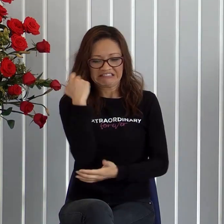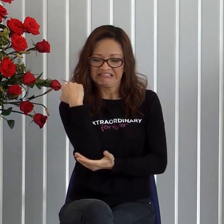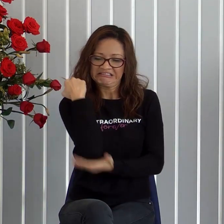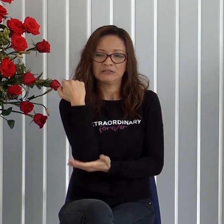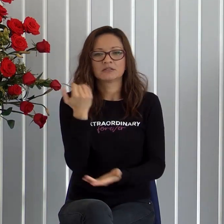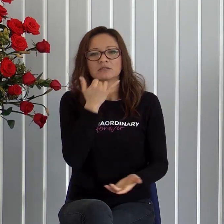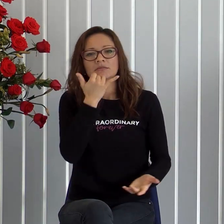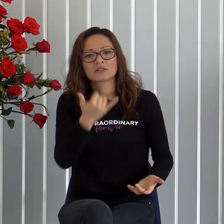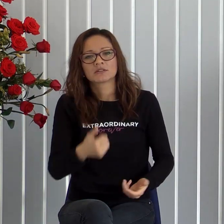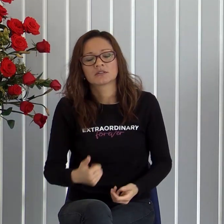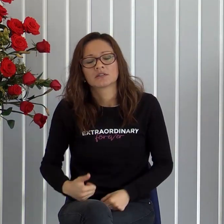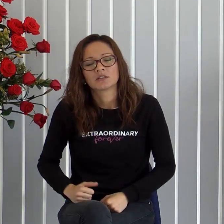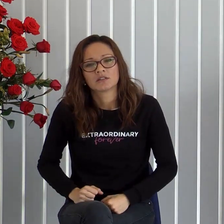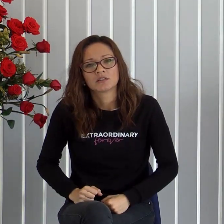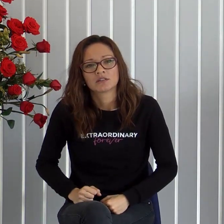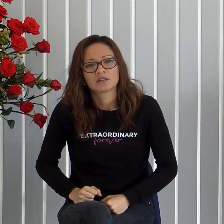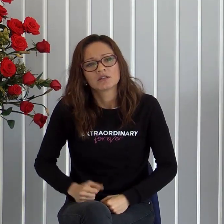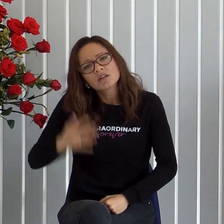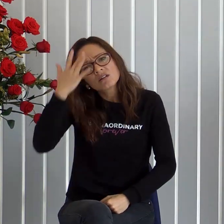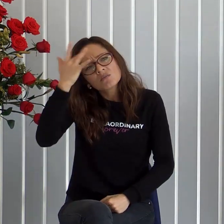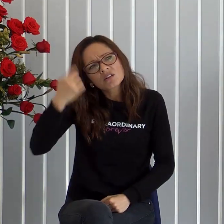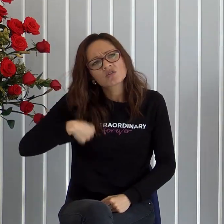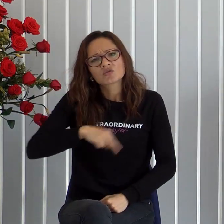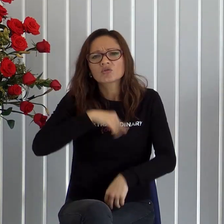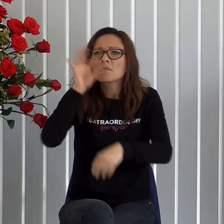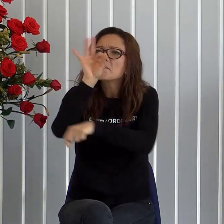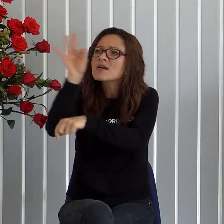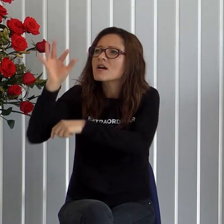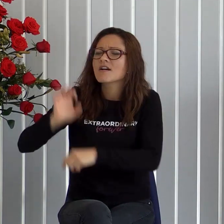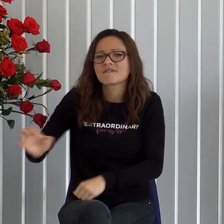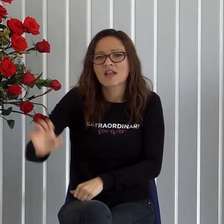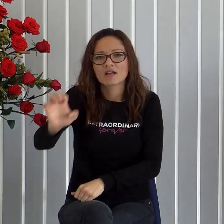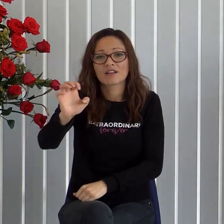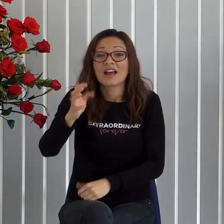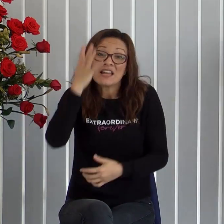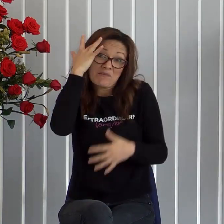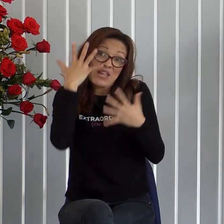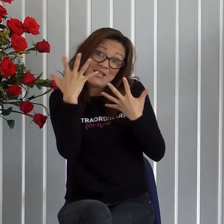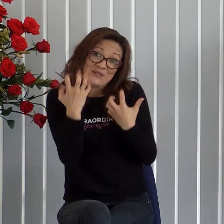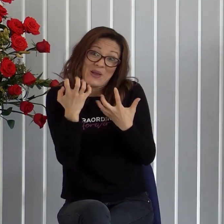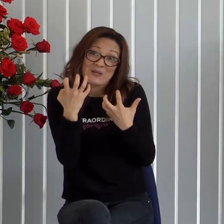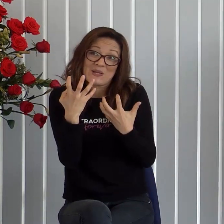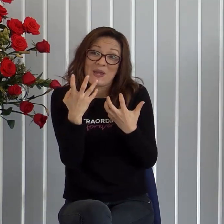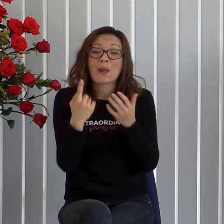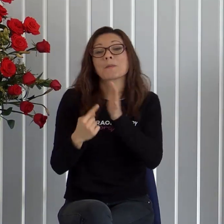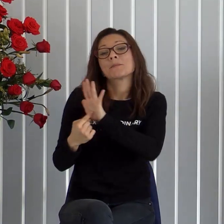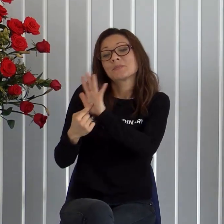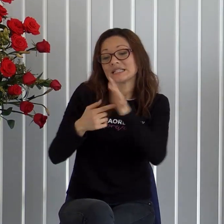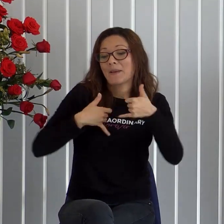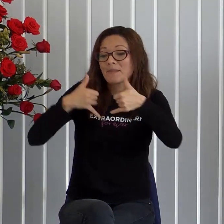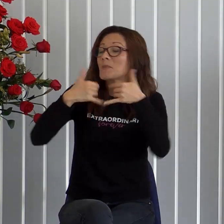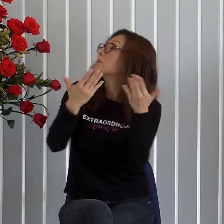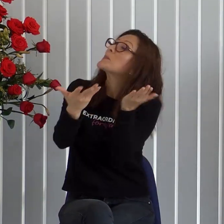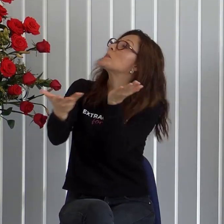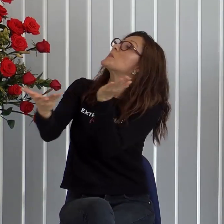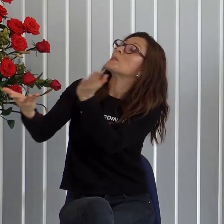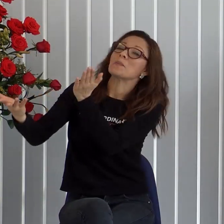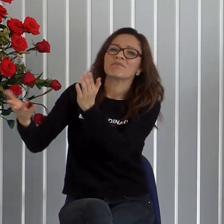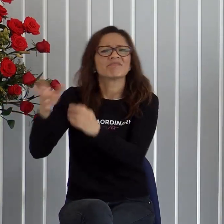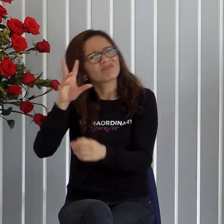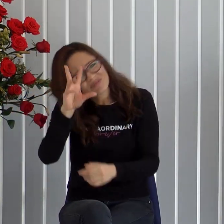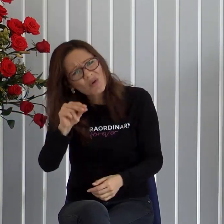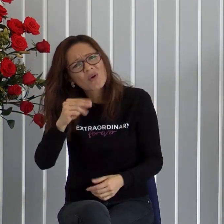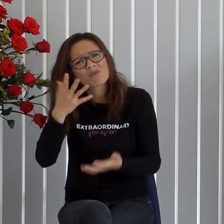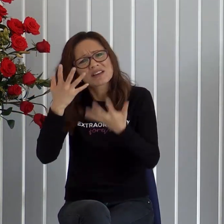viejo. ¿Por qué nosotros predicamos el evangelio? Ay, porque yo quiero presentarme con mis galardones. No, porque nosotros